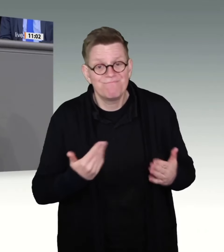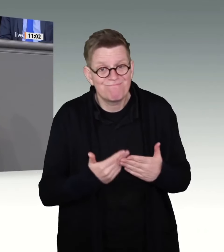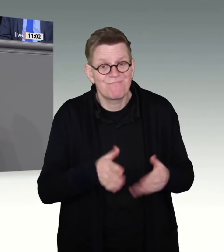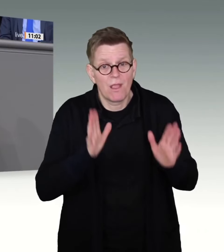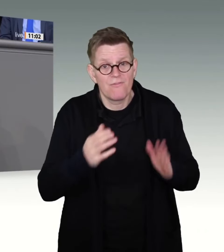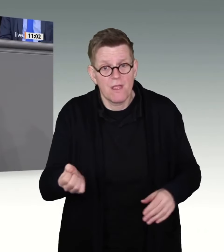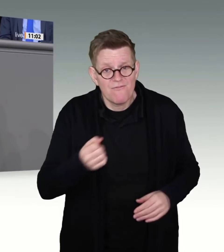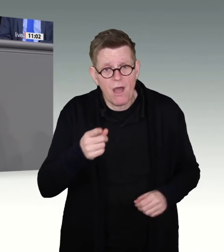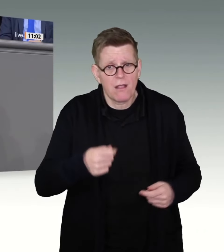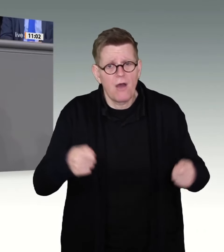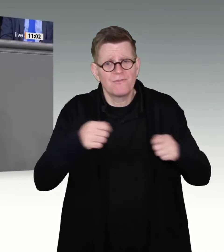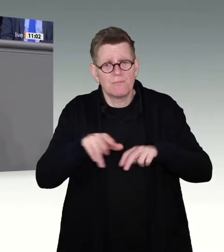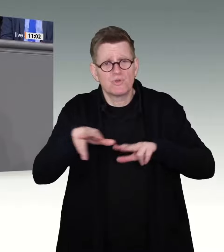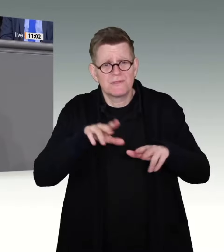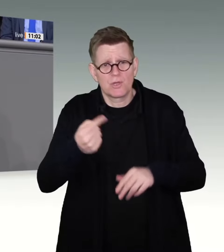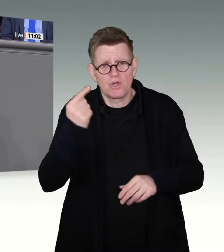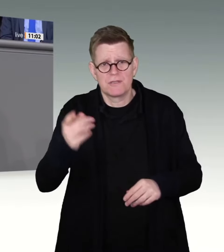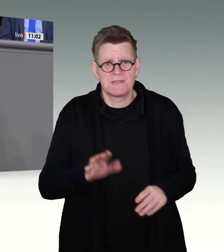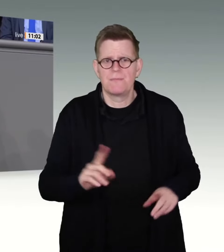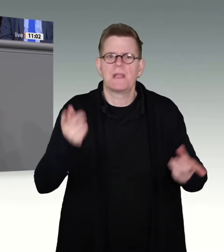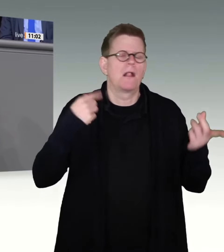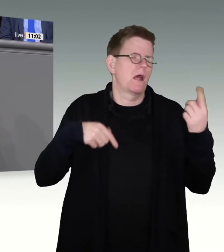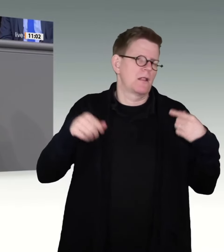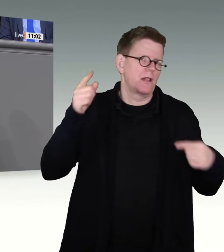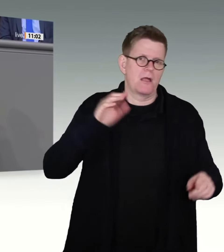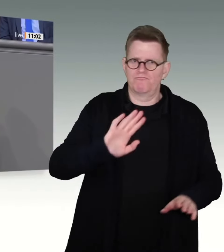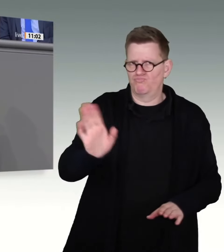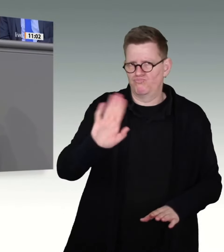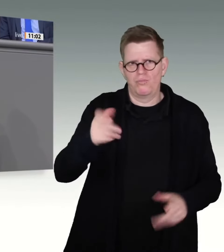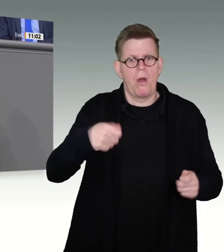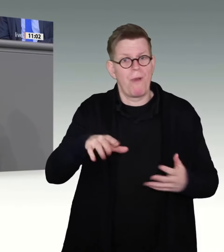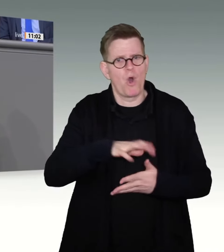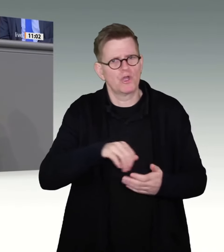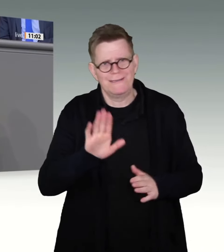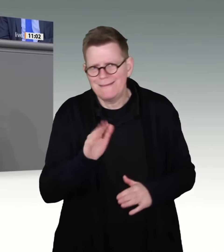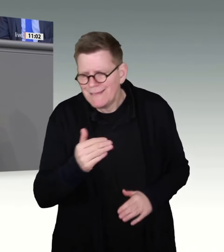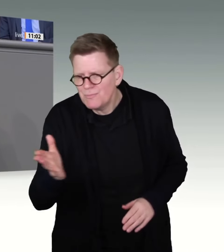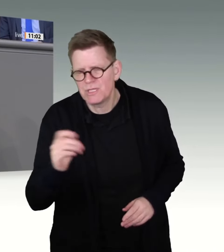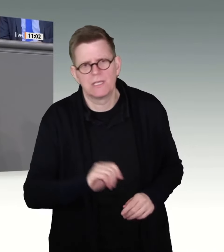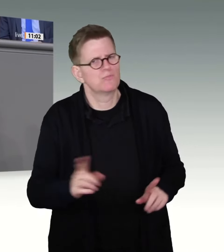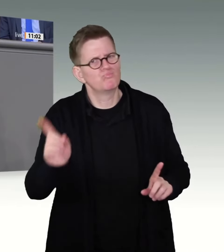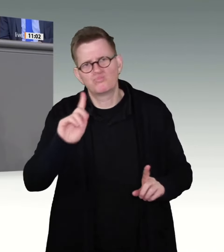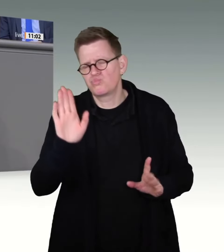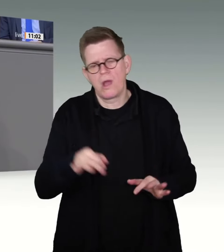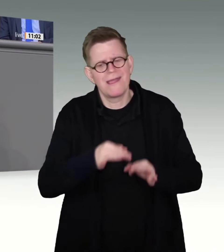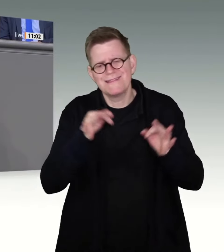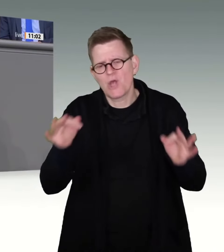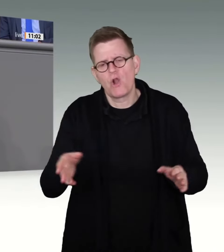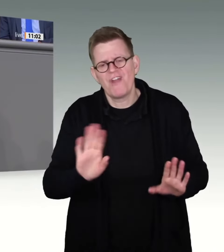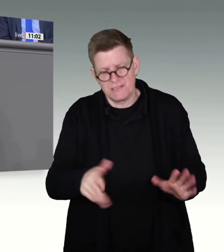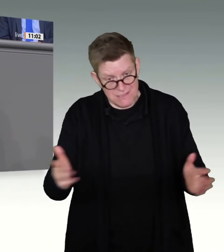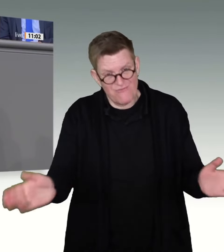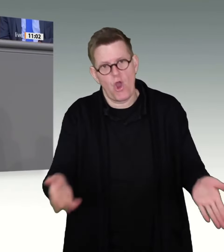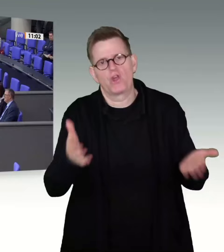Baukrisenursachenleugner und Insolvenztreiber. Die Damen und Herren auf der Regierungsbank sind die Krise in Person.